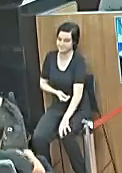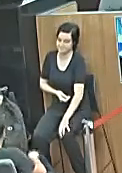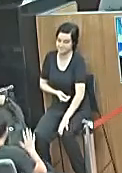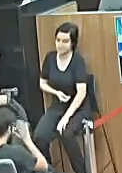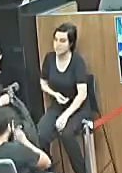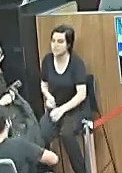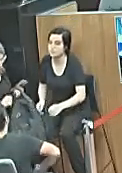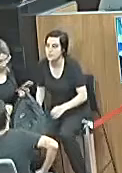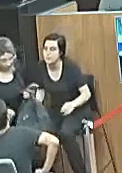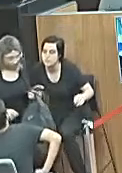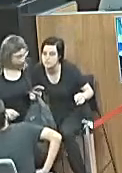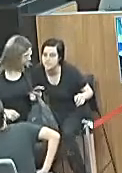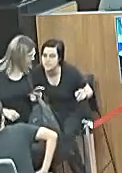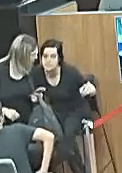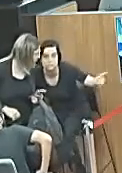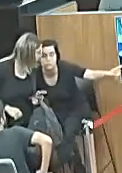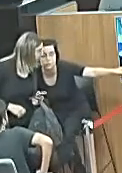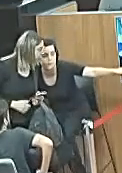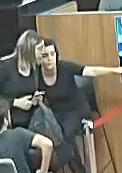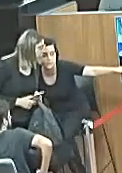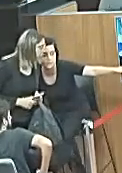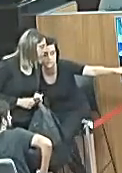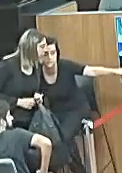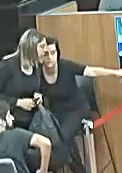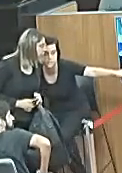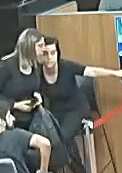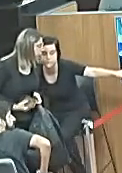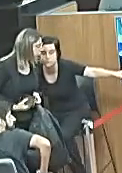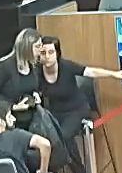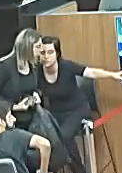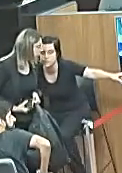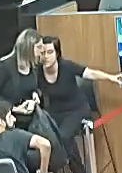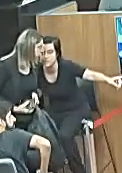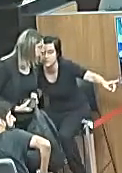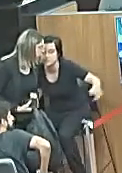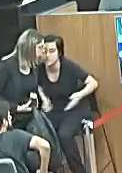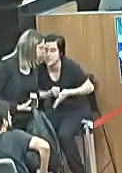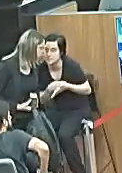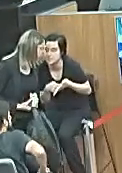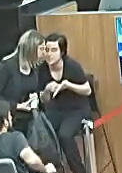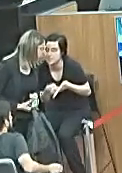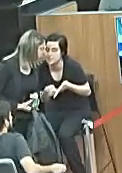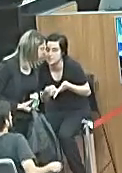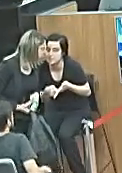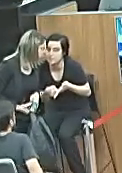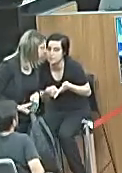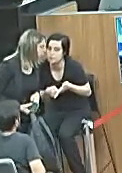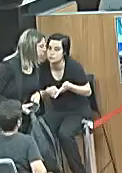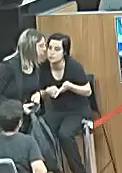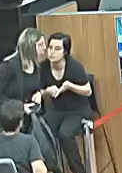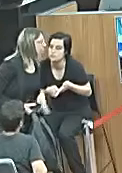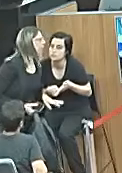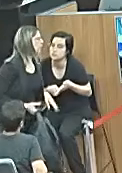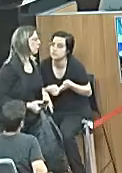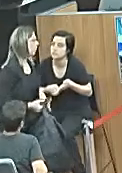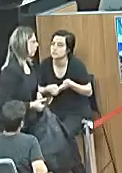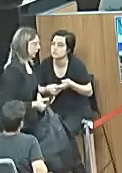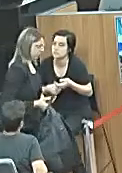2020 e 2023 e de recomendações ao poder executivo no âmbito dos programas